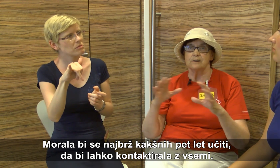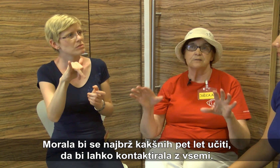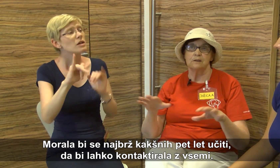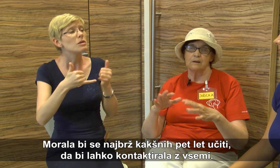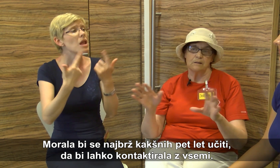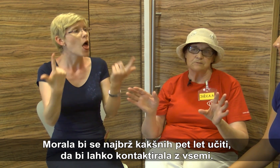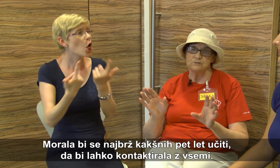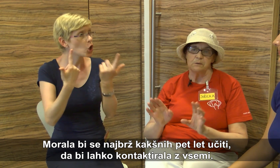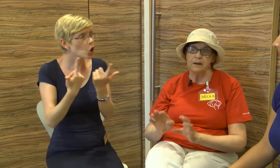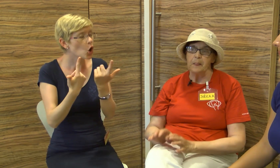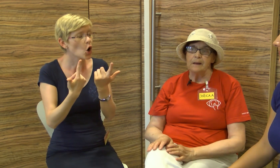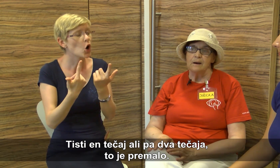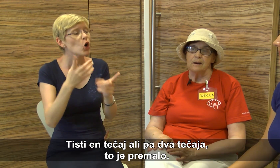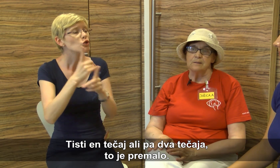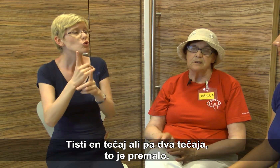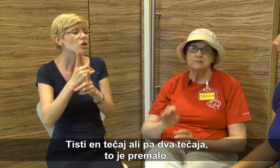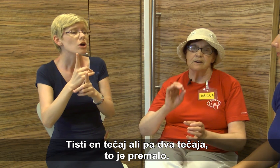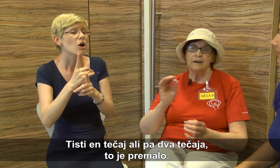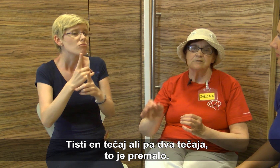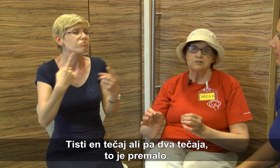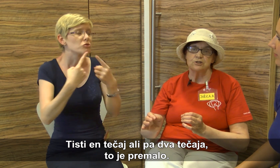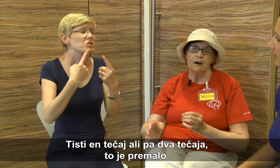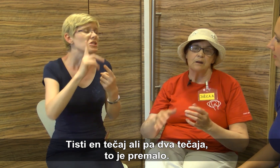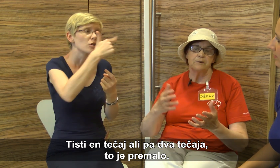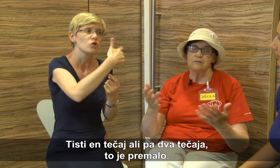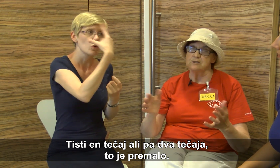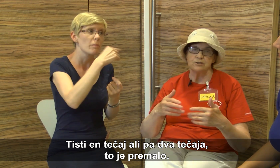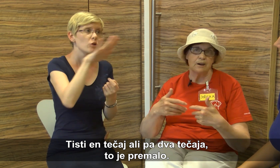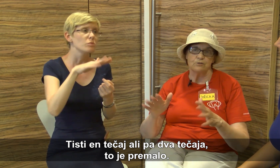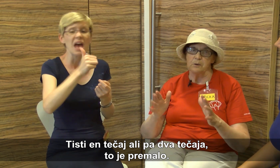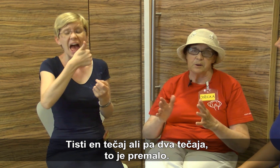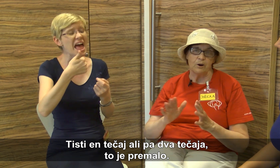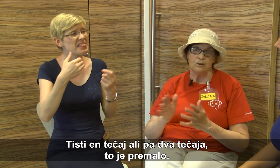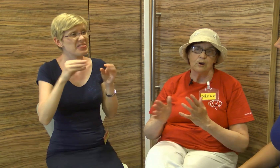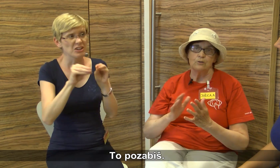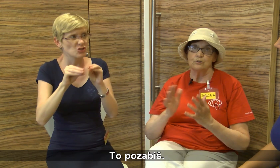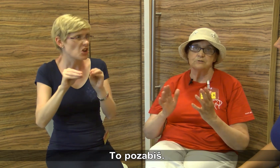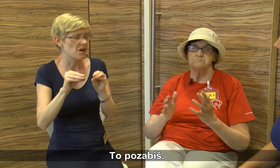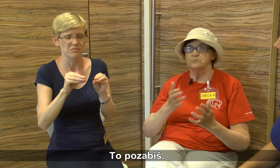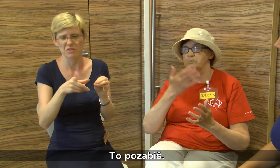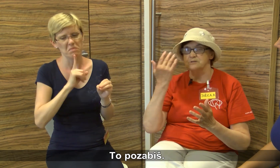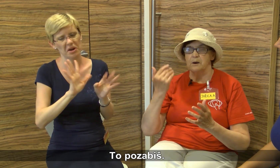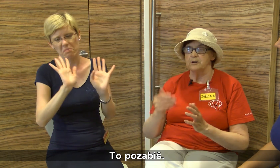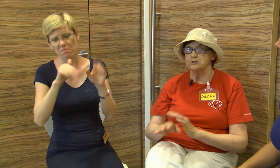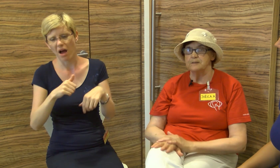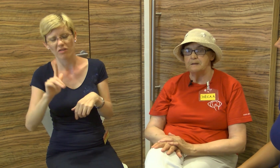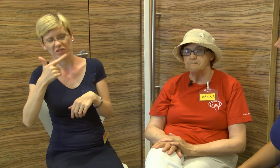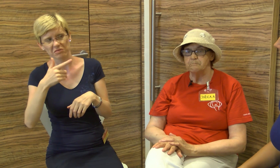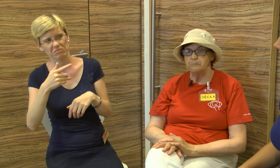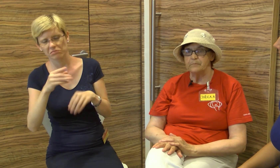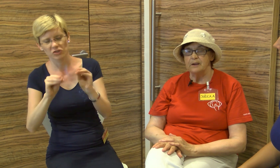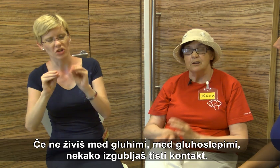lahko kontaktirala z vsemi. Tisti en tečaj pa 2 tečaje, to je premalo, to pozabiš,